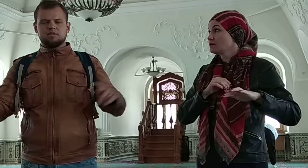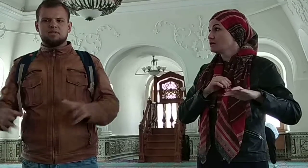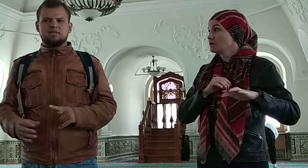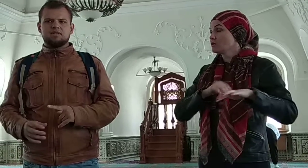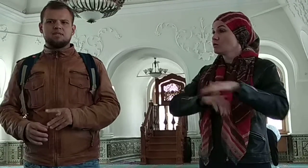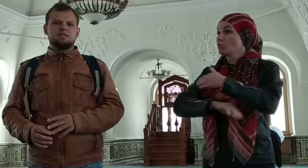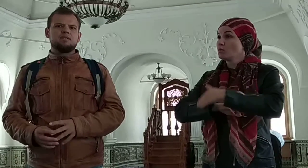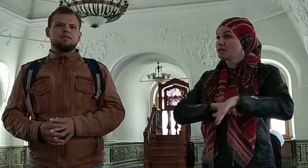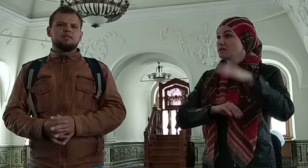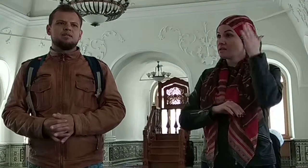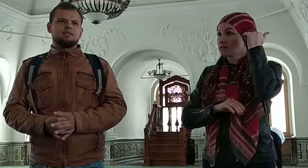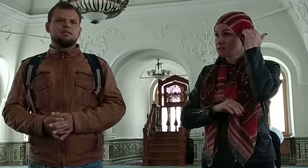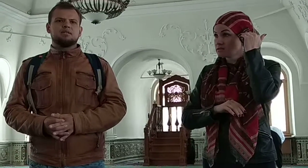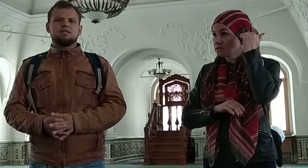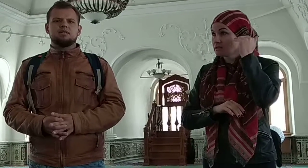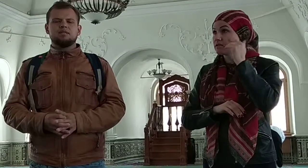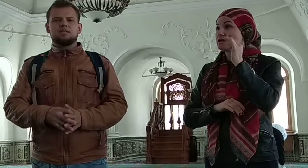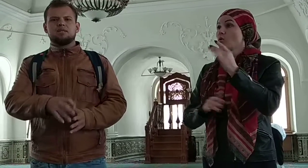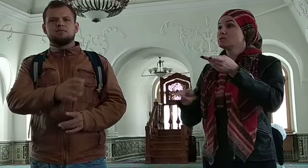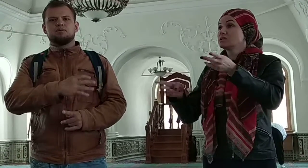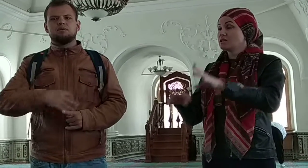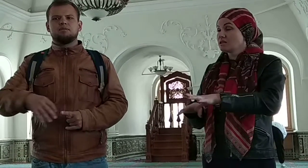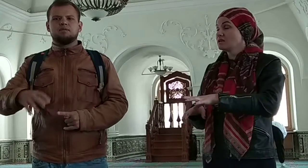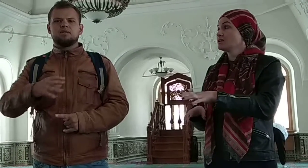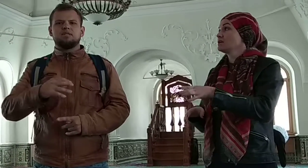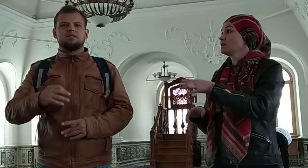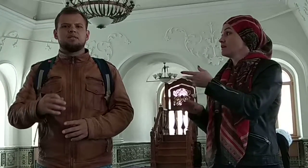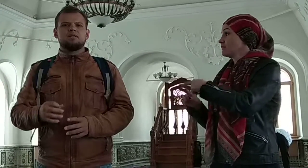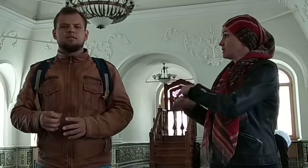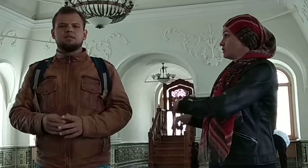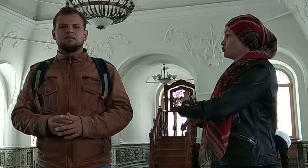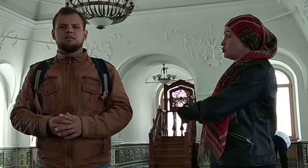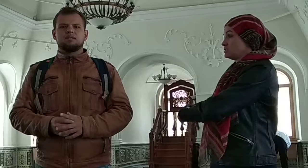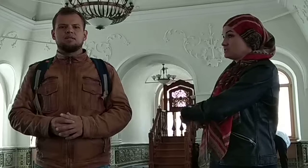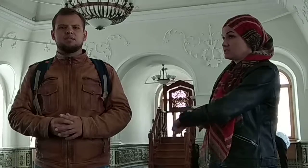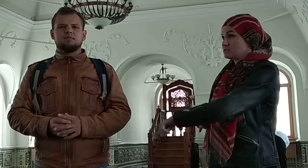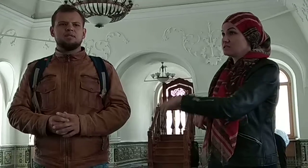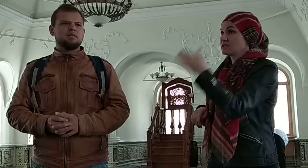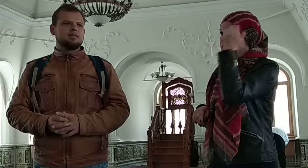улицы Татарстан, и остальные как раз в этой части Татарской Слободы.